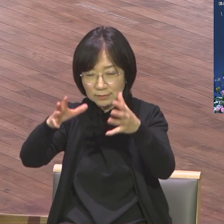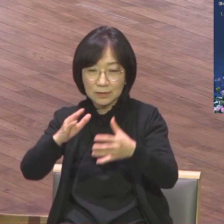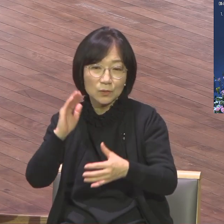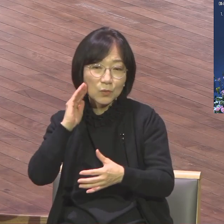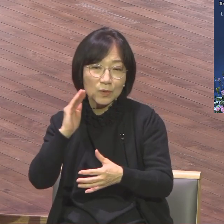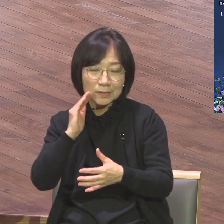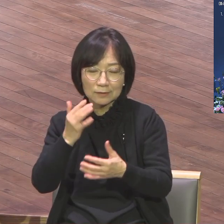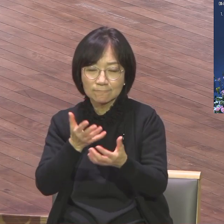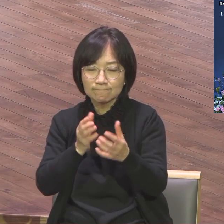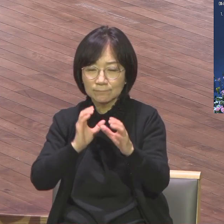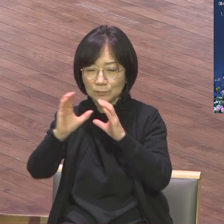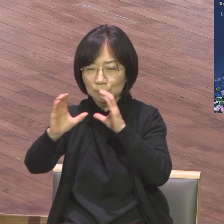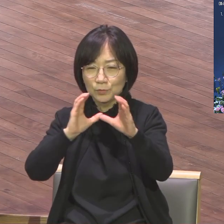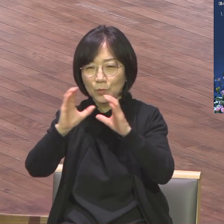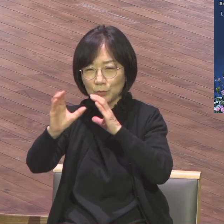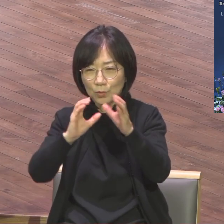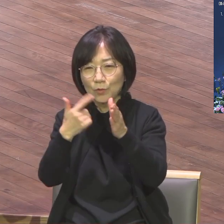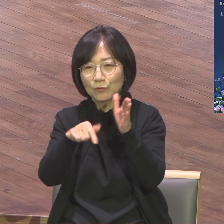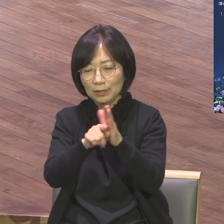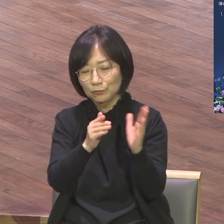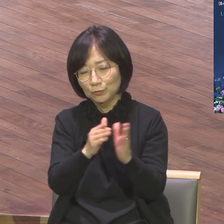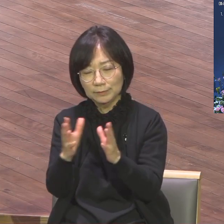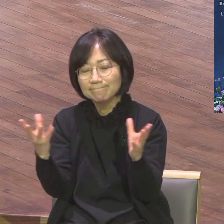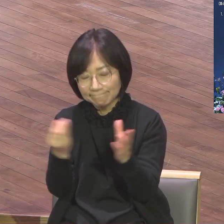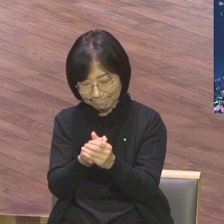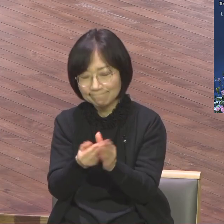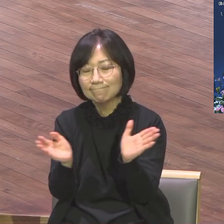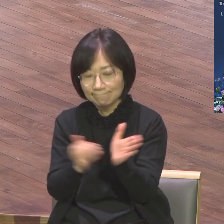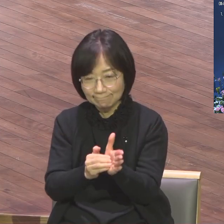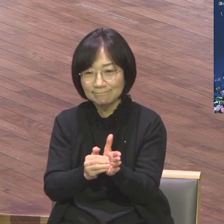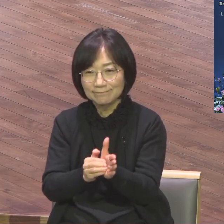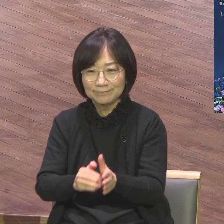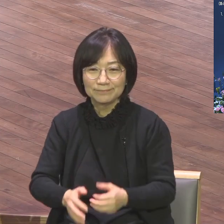소통이 되는 될도록 준비가 딱 돼 있잖아요. 그래서